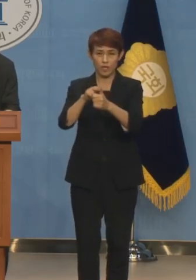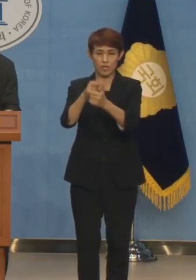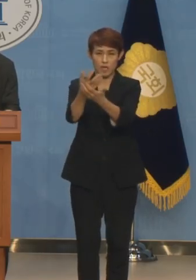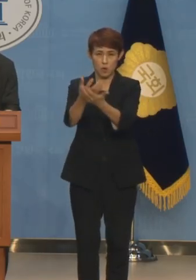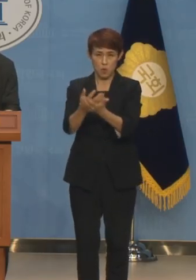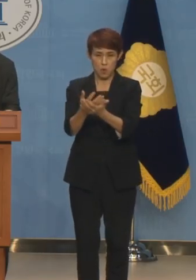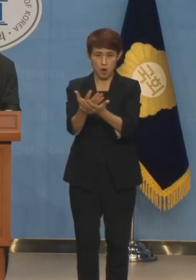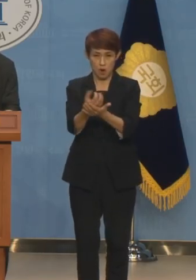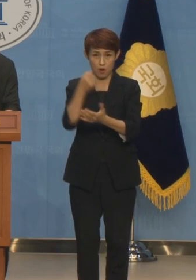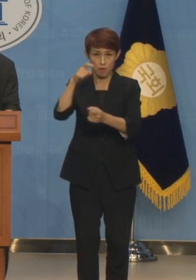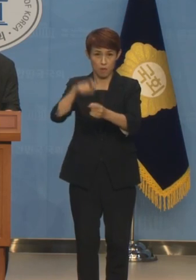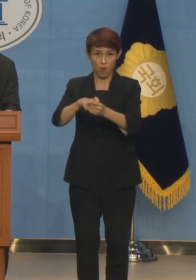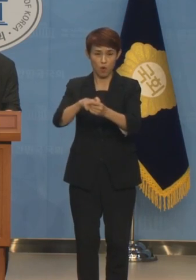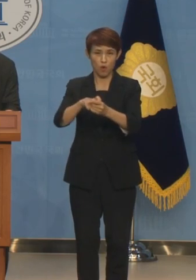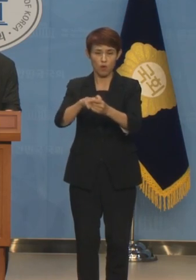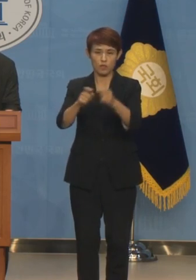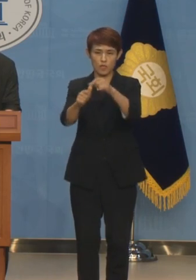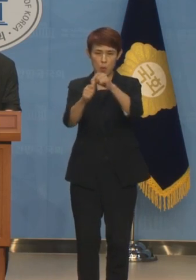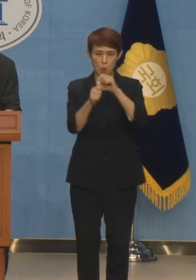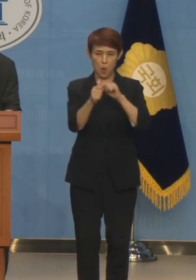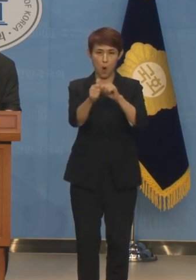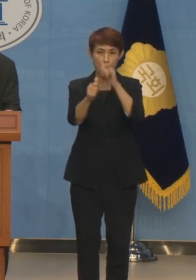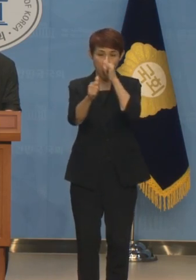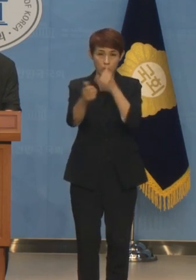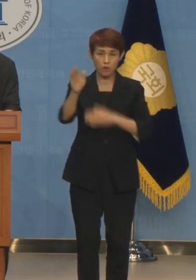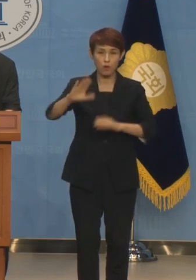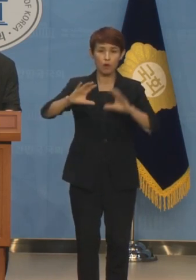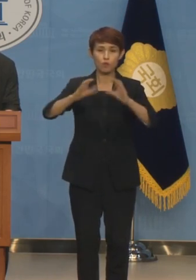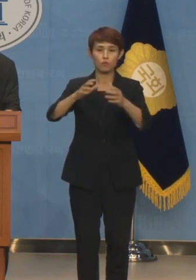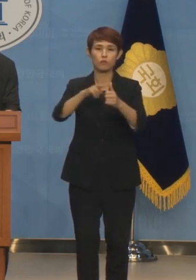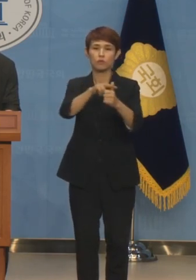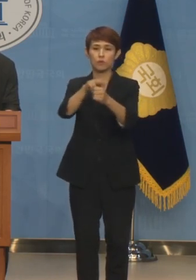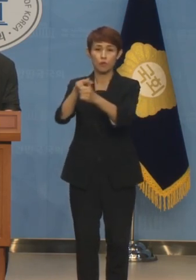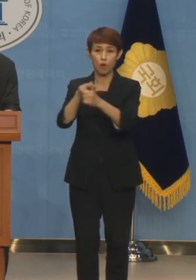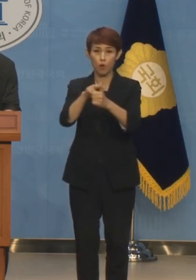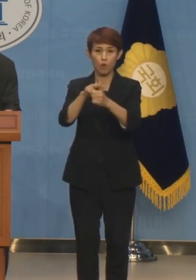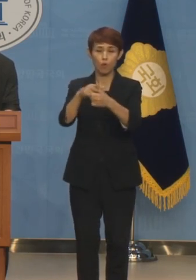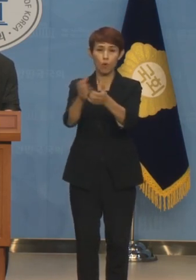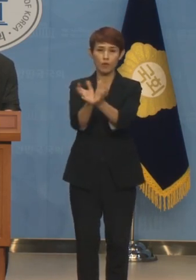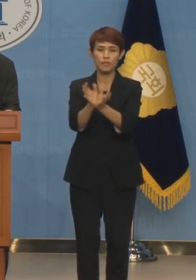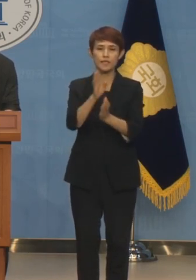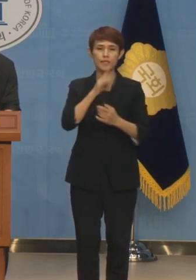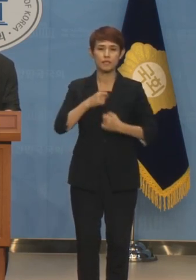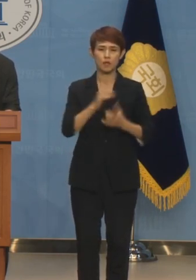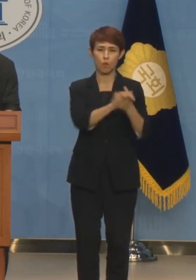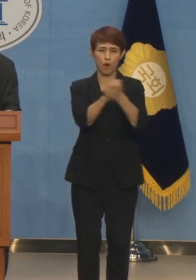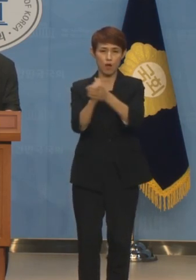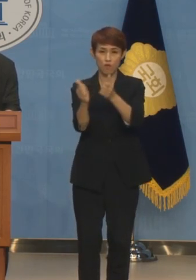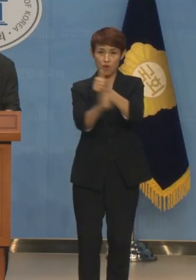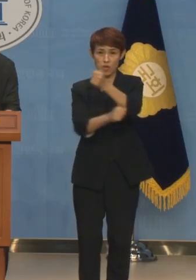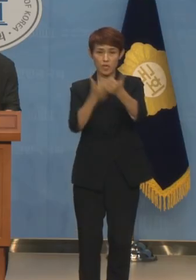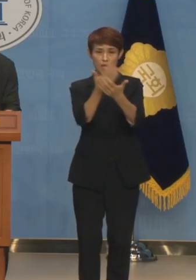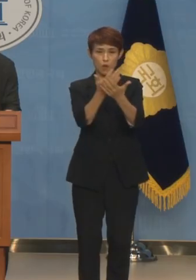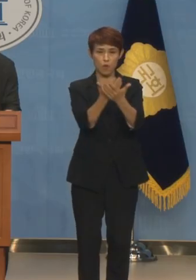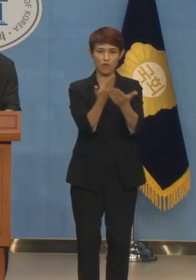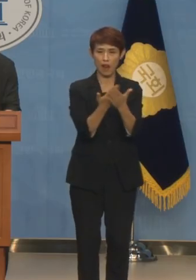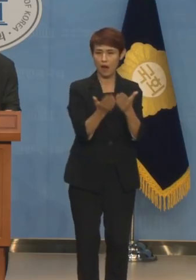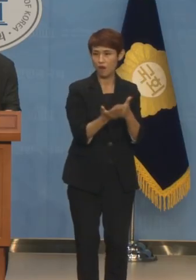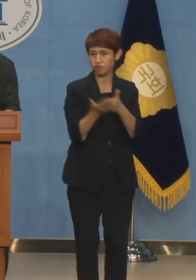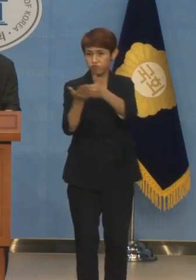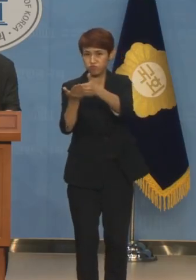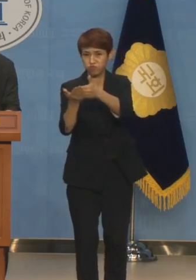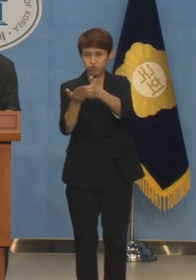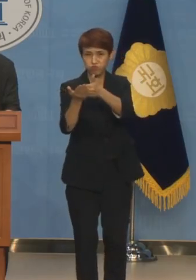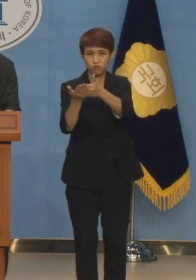국정원의 자료협조를 근거로 채용을 강행했으나 현재 국정원은 진실화해의 자료 제출 요구에